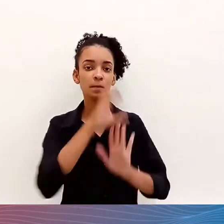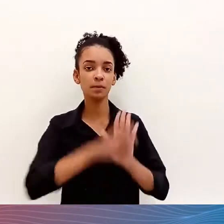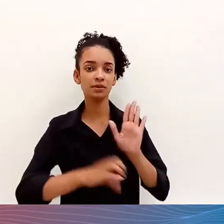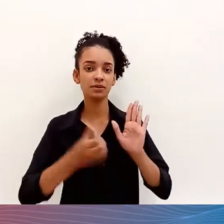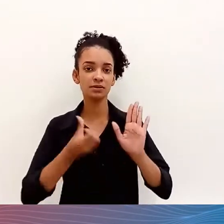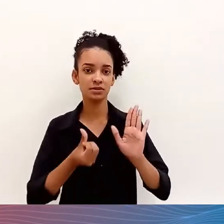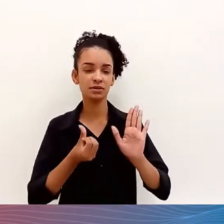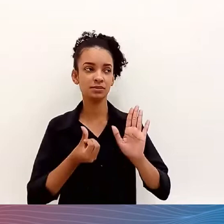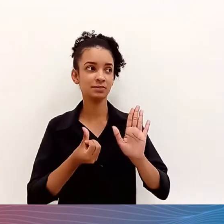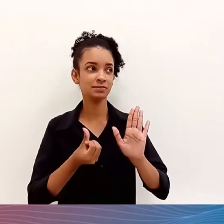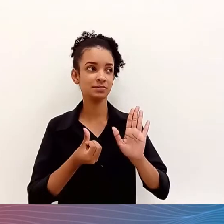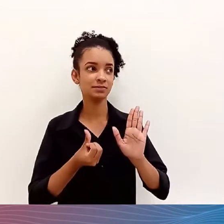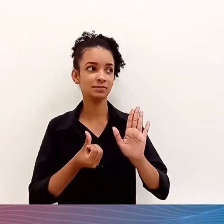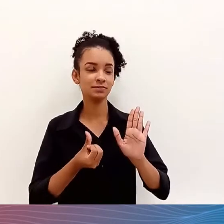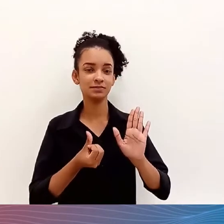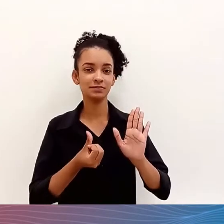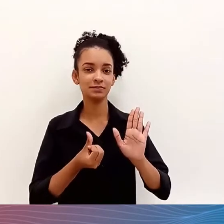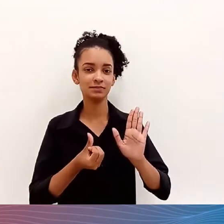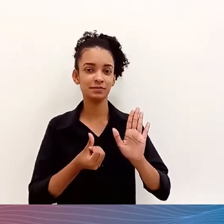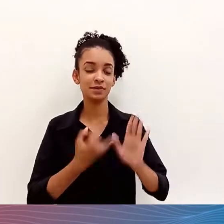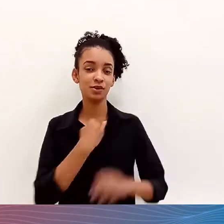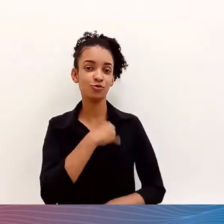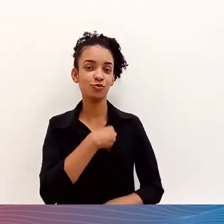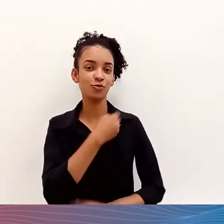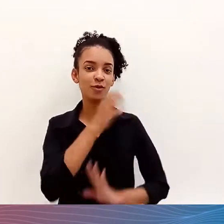ou melhor, João 5.